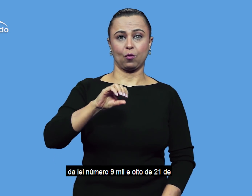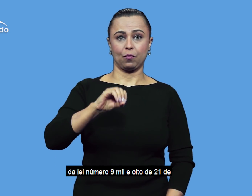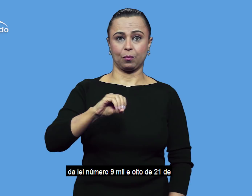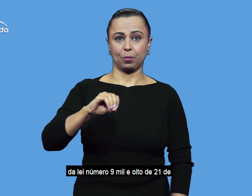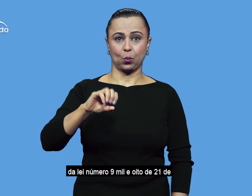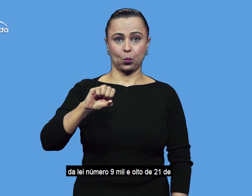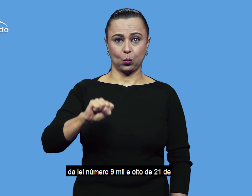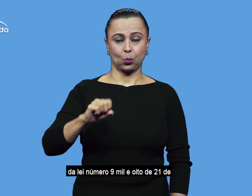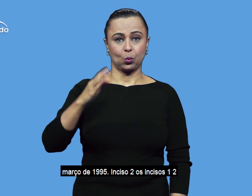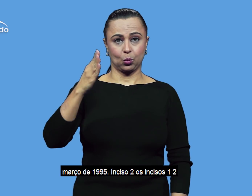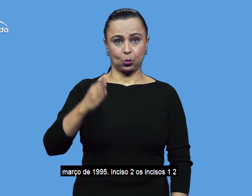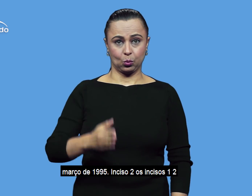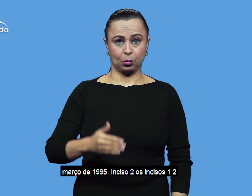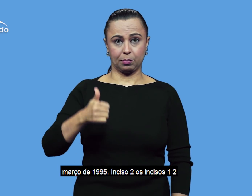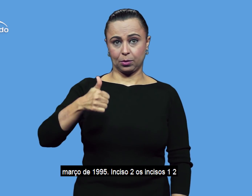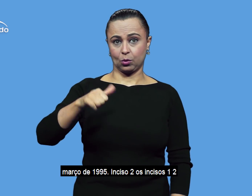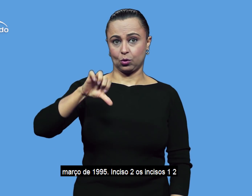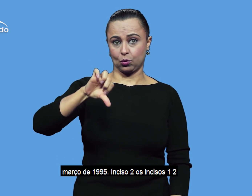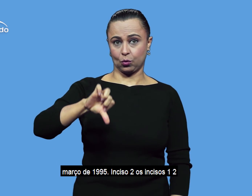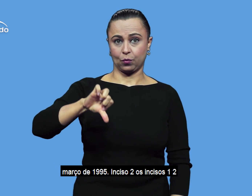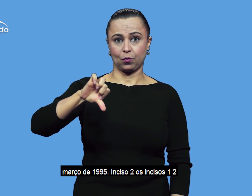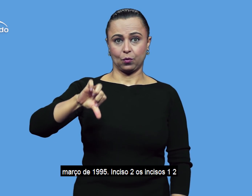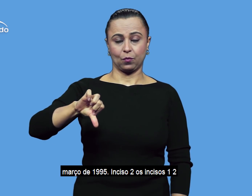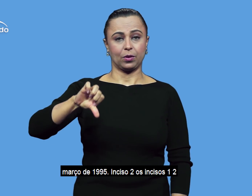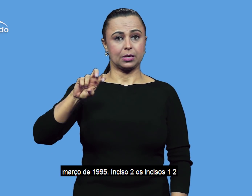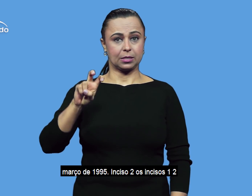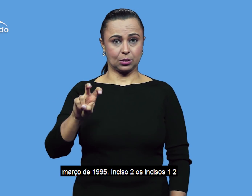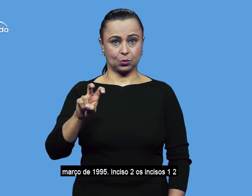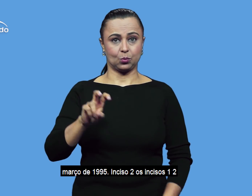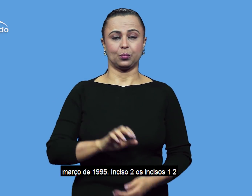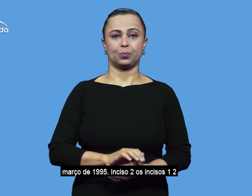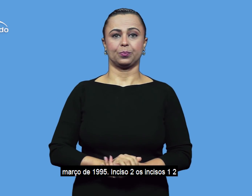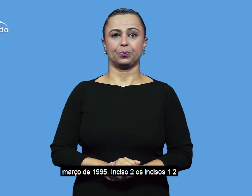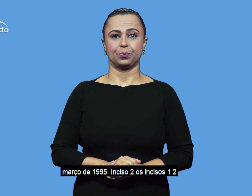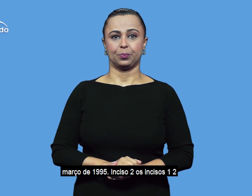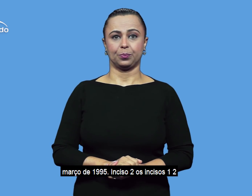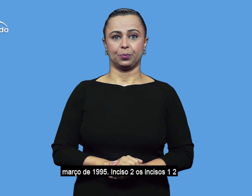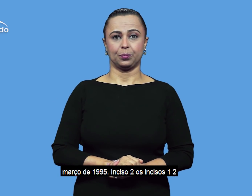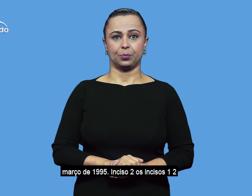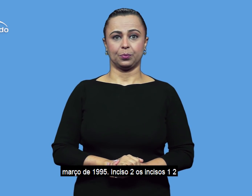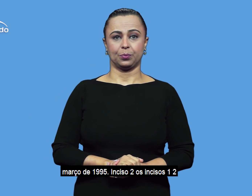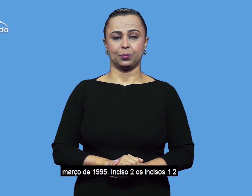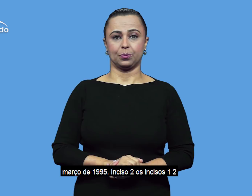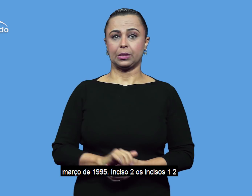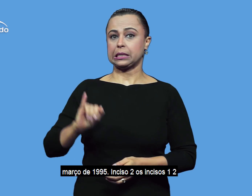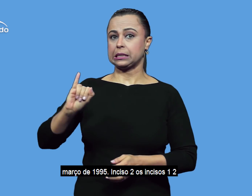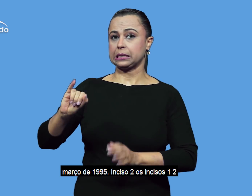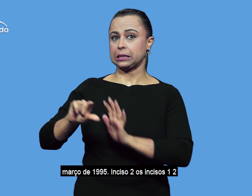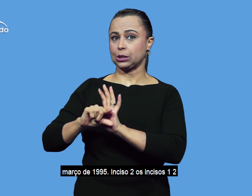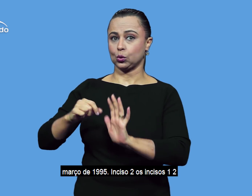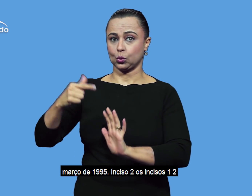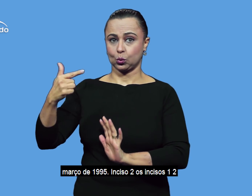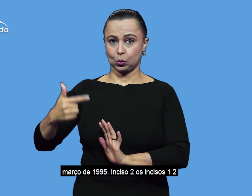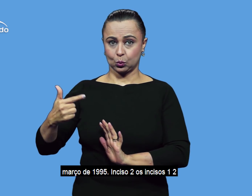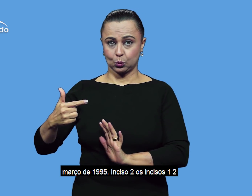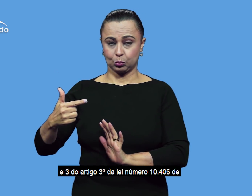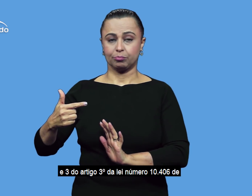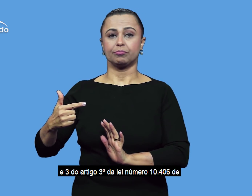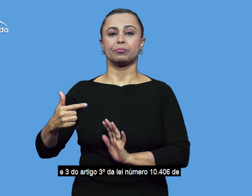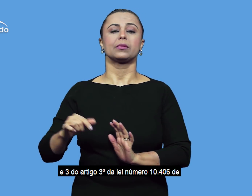21 de março de 1995 em inciso 2 os incisos 1 2 e 3 do artigo